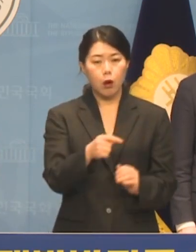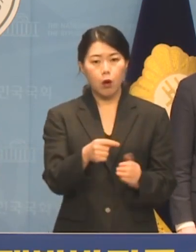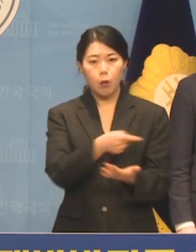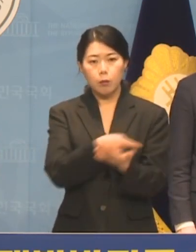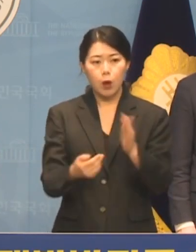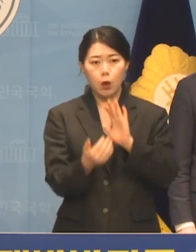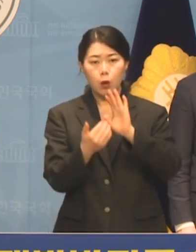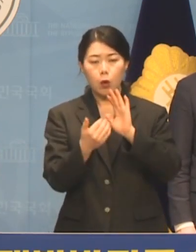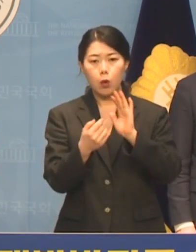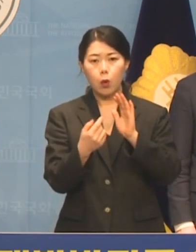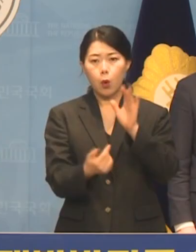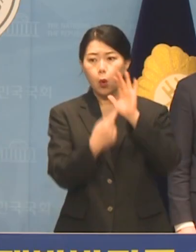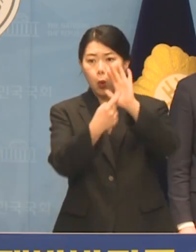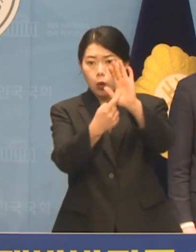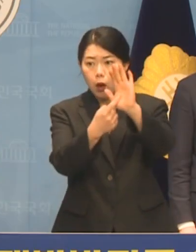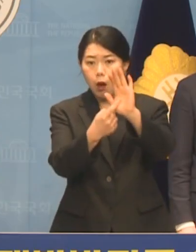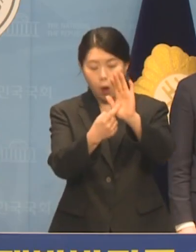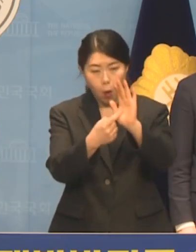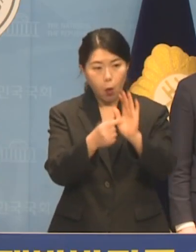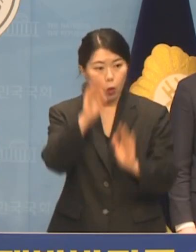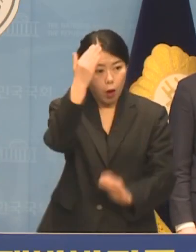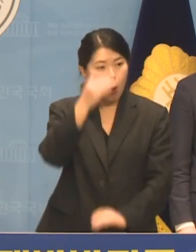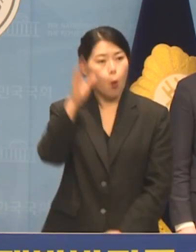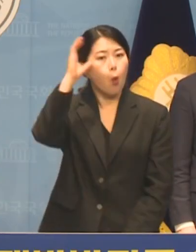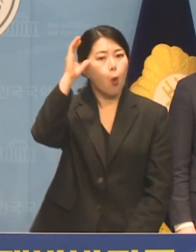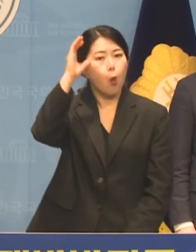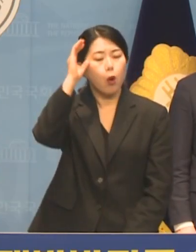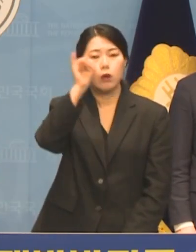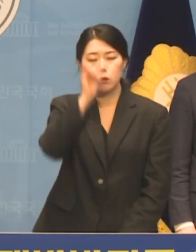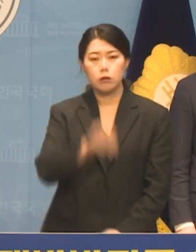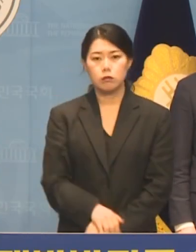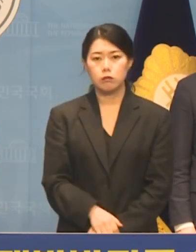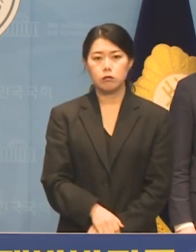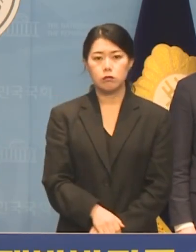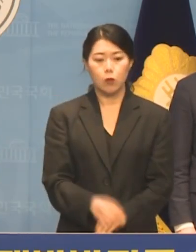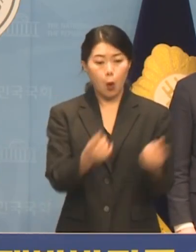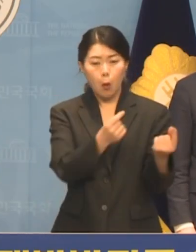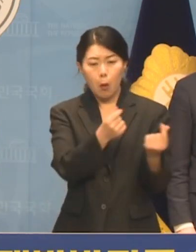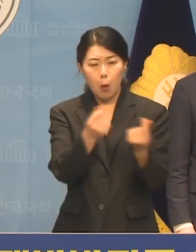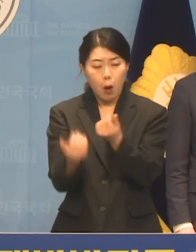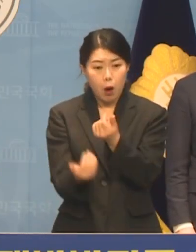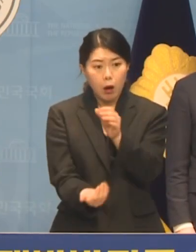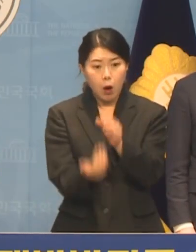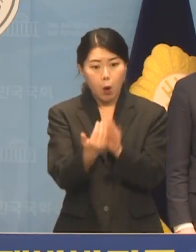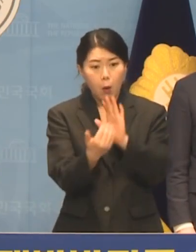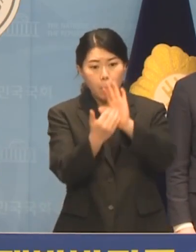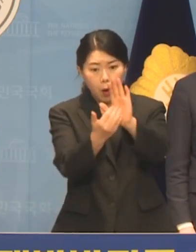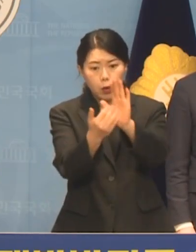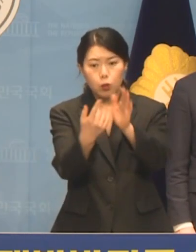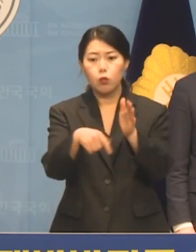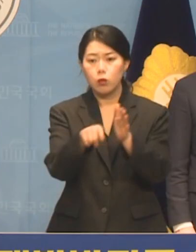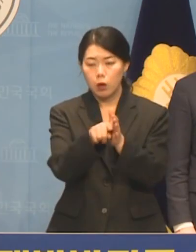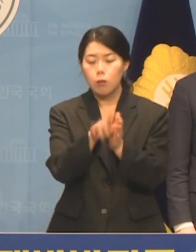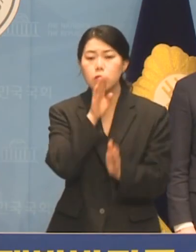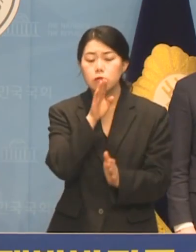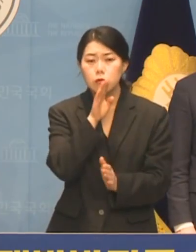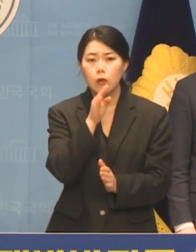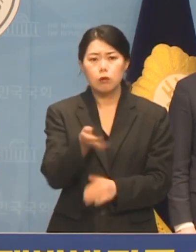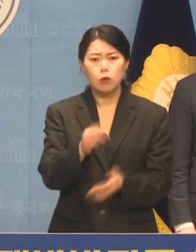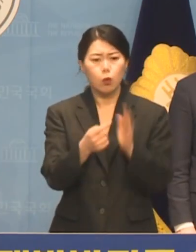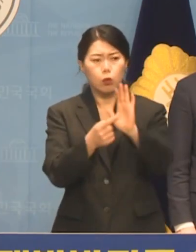공개가 되기를 기대하고 있었습니다. 법의 취지상 동종의 유사재해를 예방하기 위해서 만든 재해조사가 공개되지